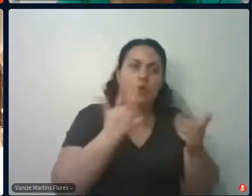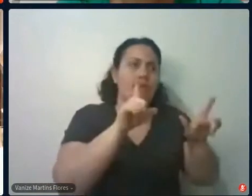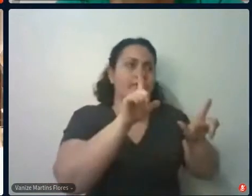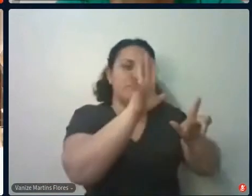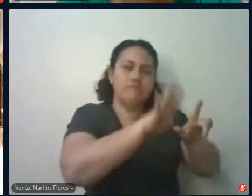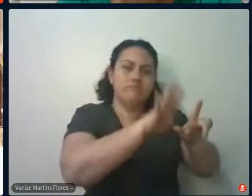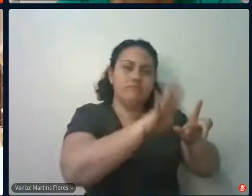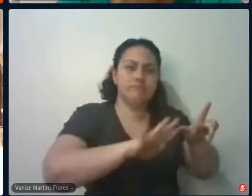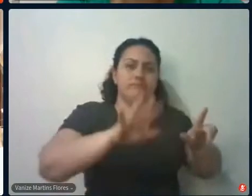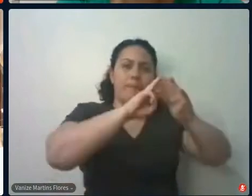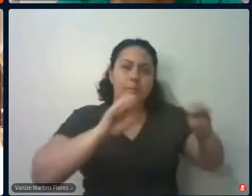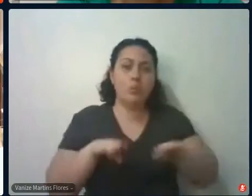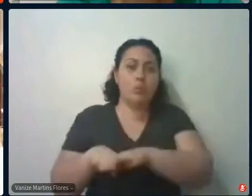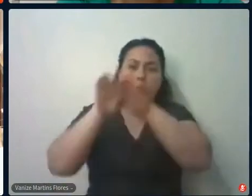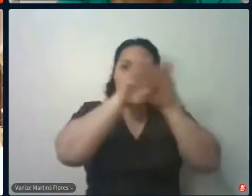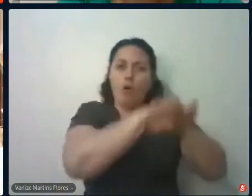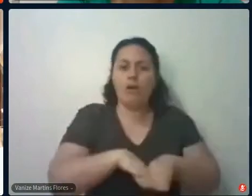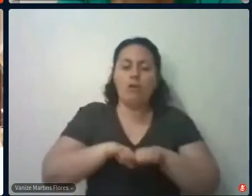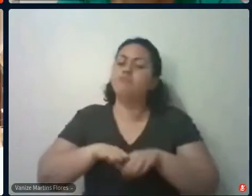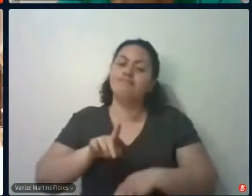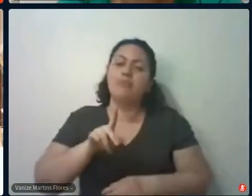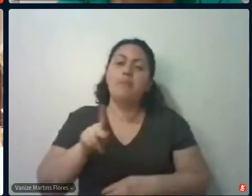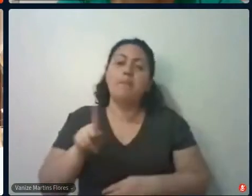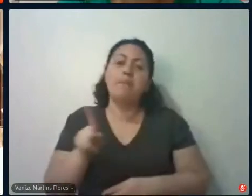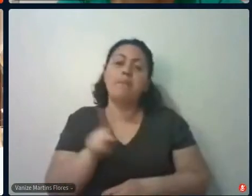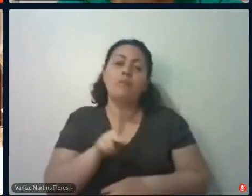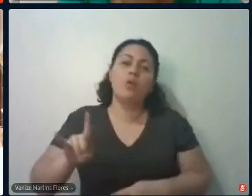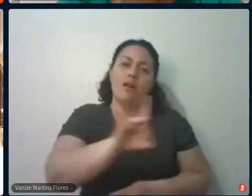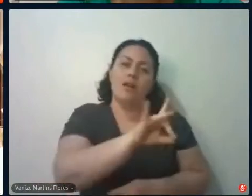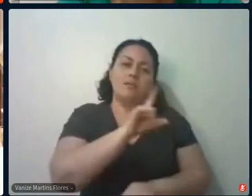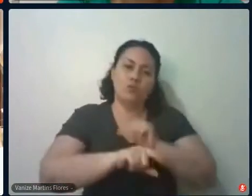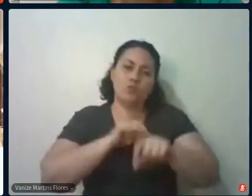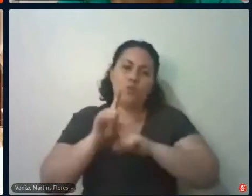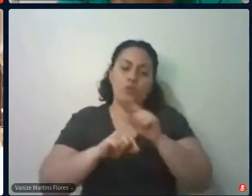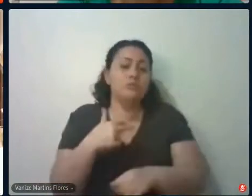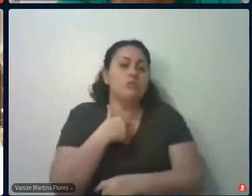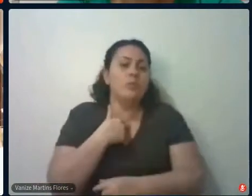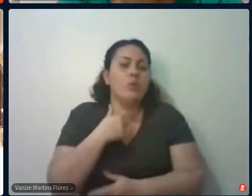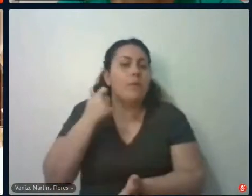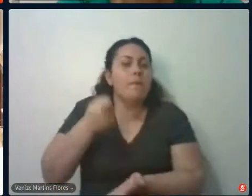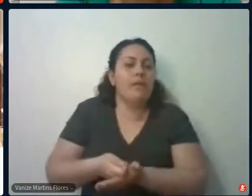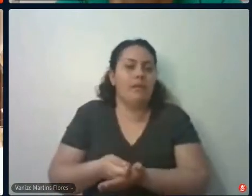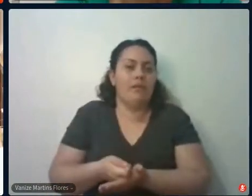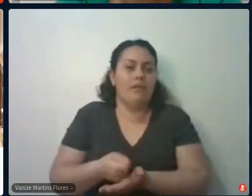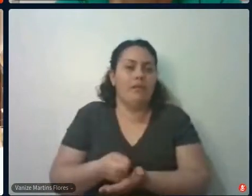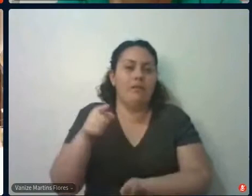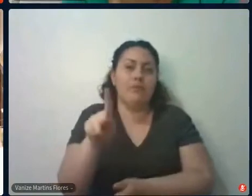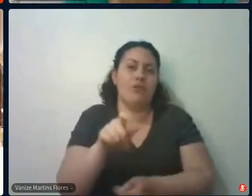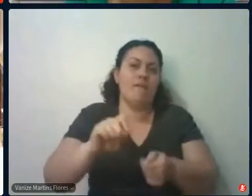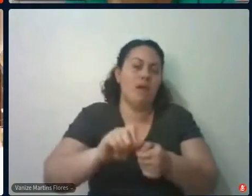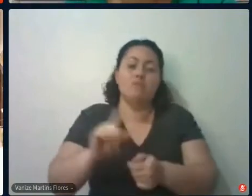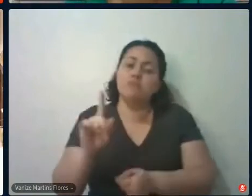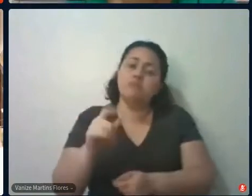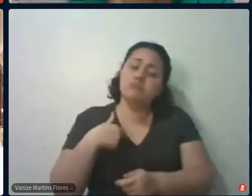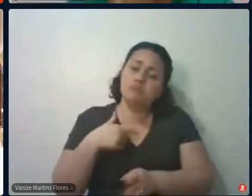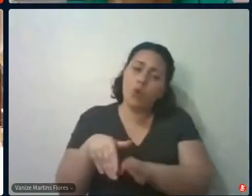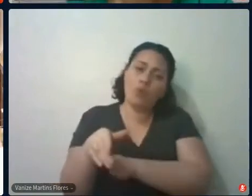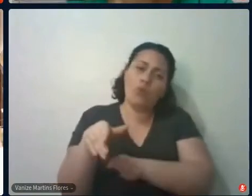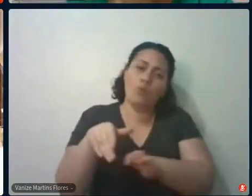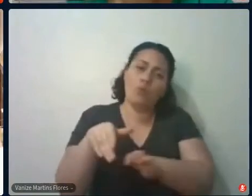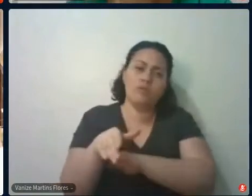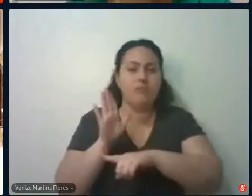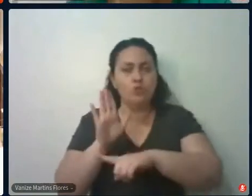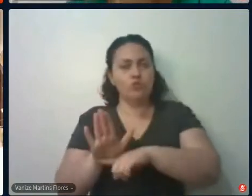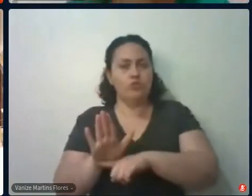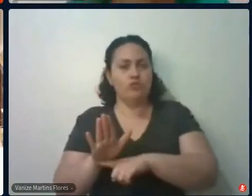do professor escolher o método, tá? O que a gente não pode obrigar um professor a fazer determinada coisa, a gente pode orientar, auxiliar e